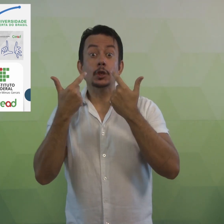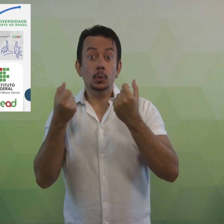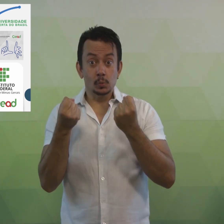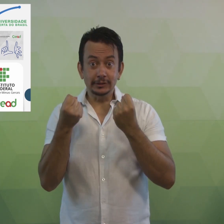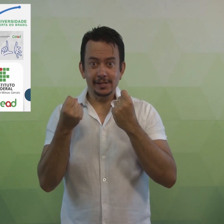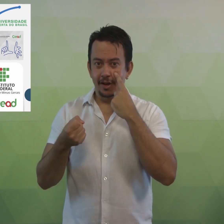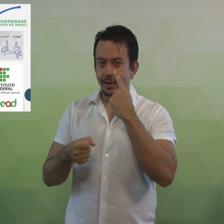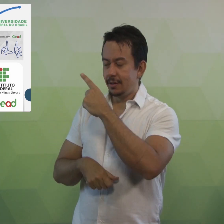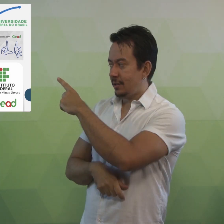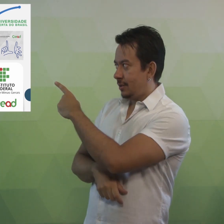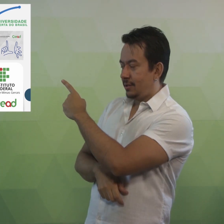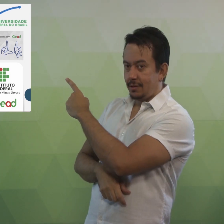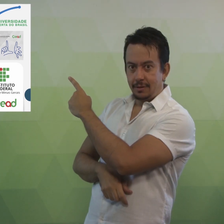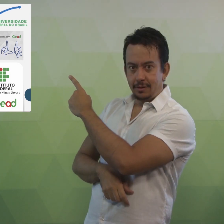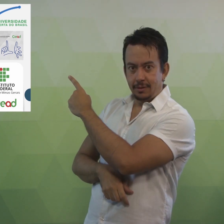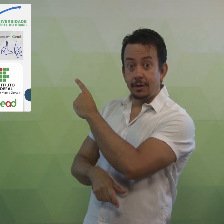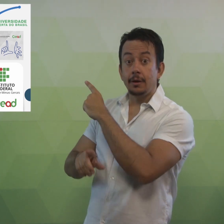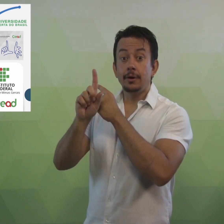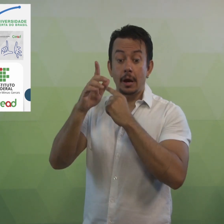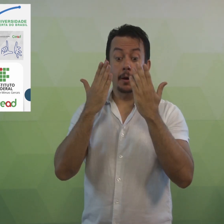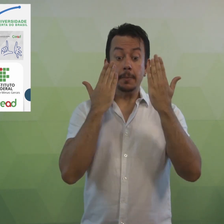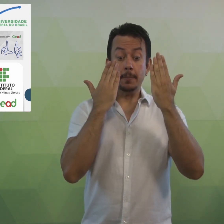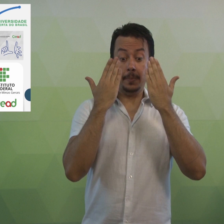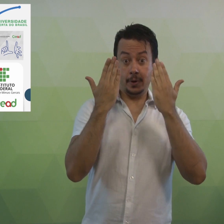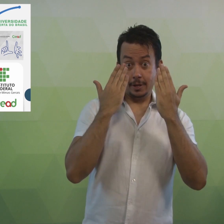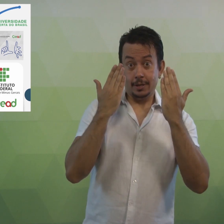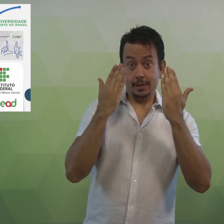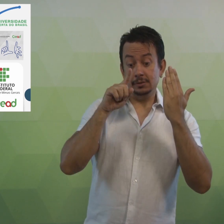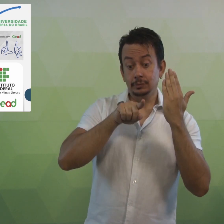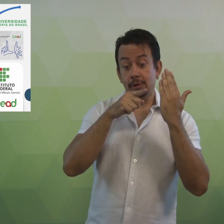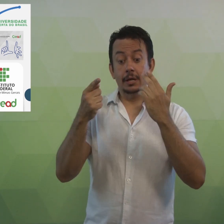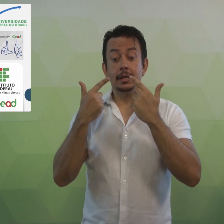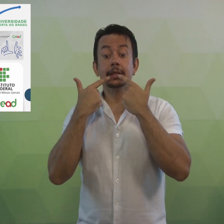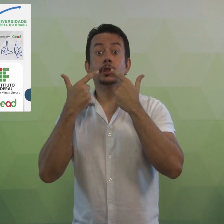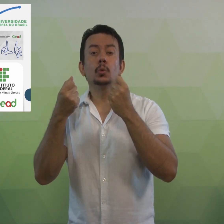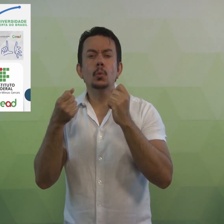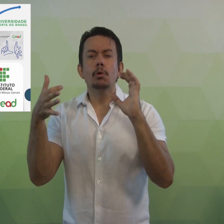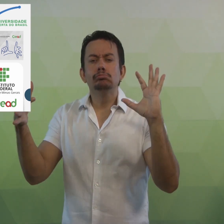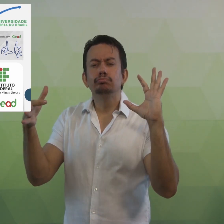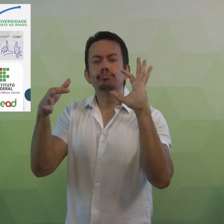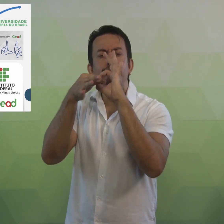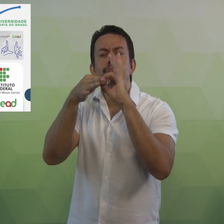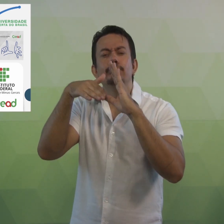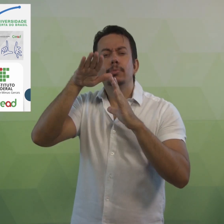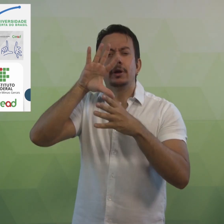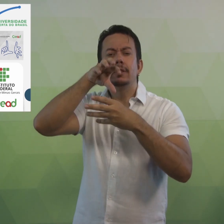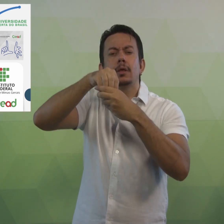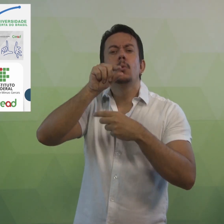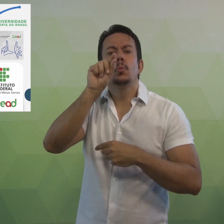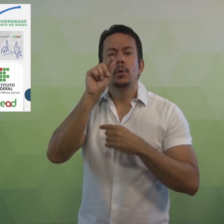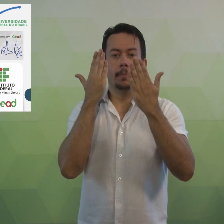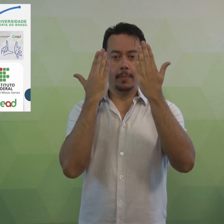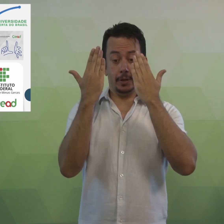A psicologia e a linguística, qual a relação que elas têm? É a psicologia da